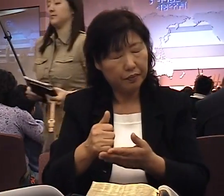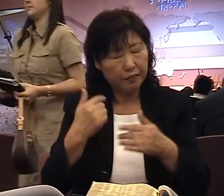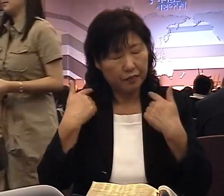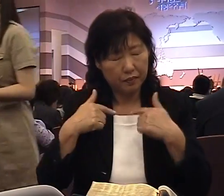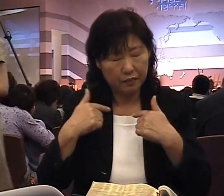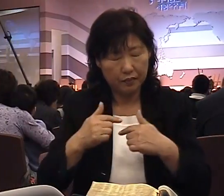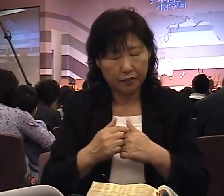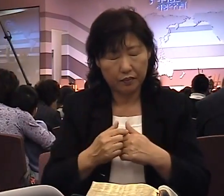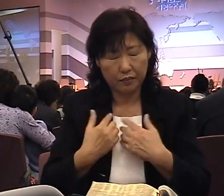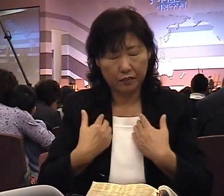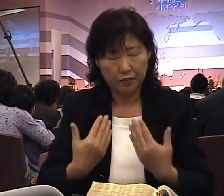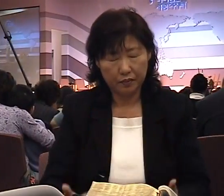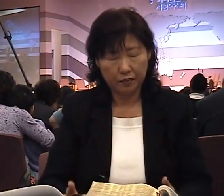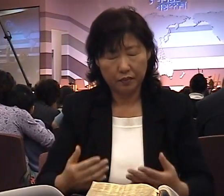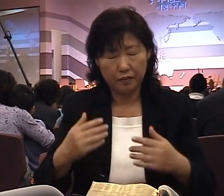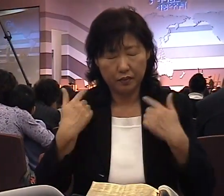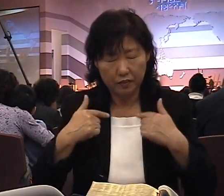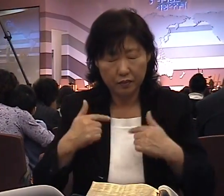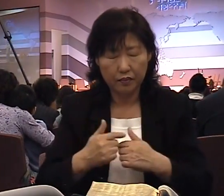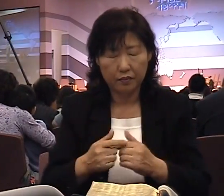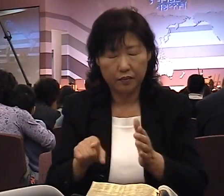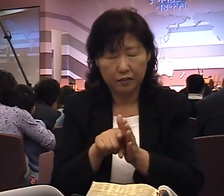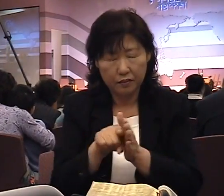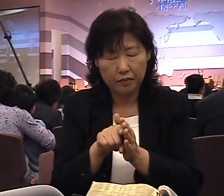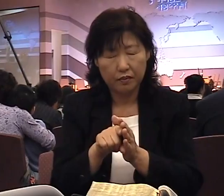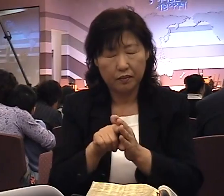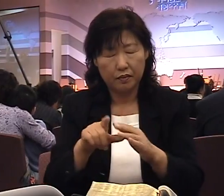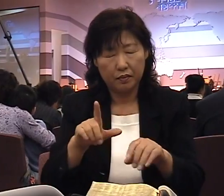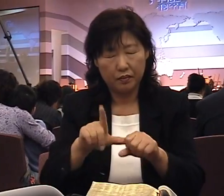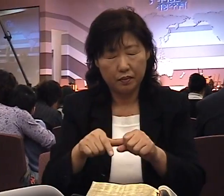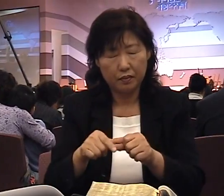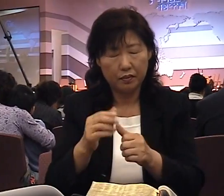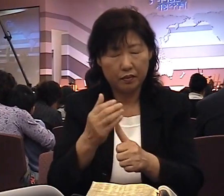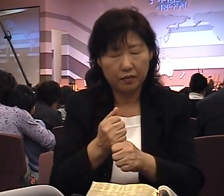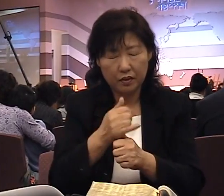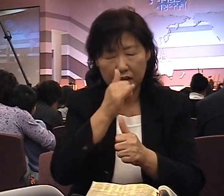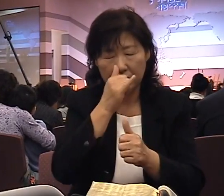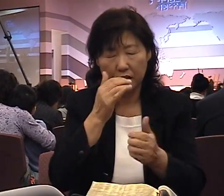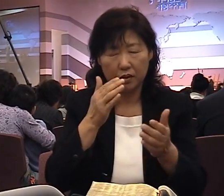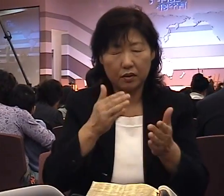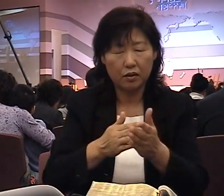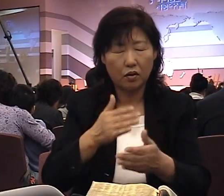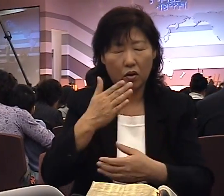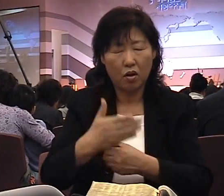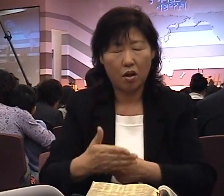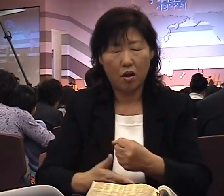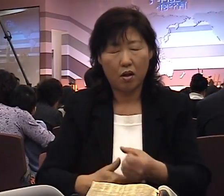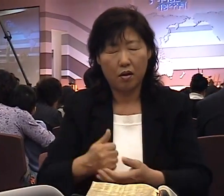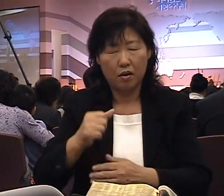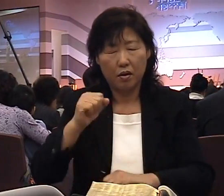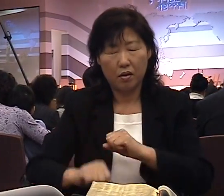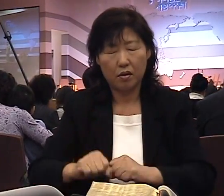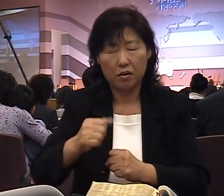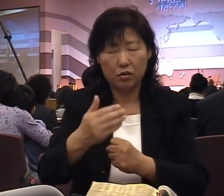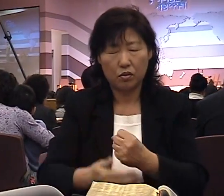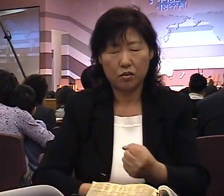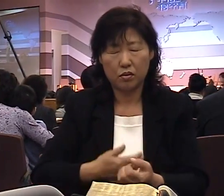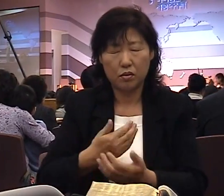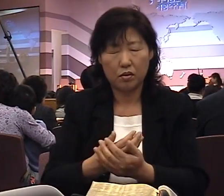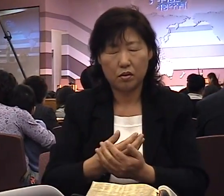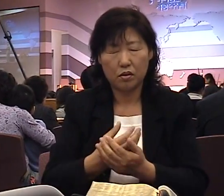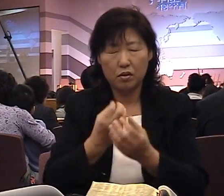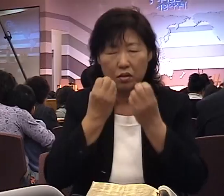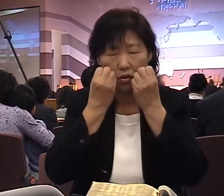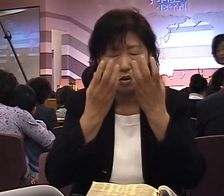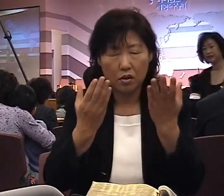항상 쉬지 말고 범사의 믿음을 이 시간 내가 붙잡을 수 있도록 하나님 역사해 주시고 새